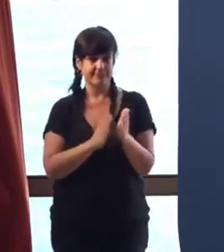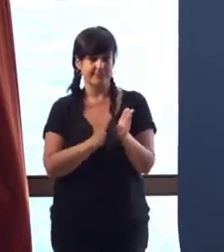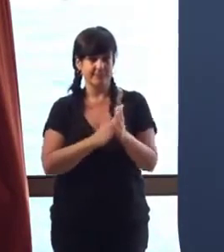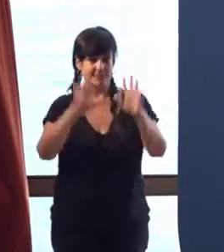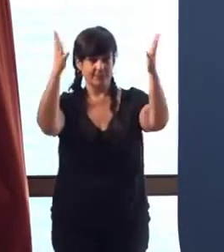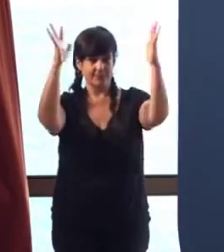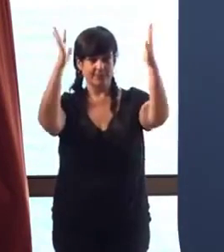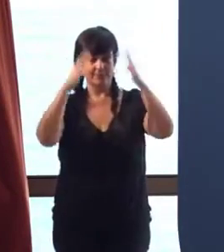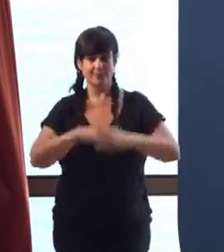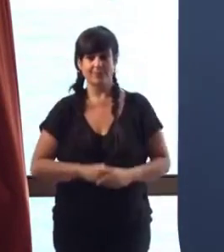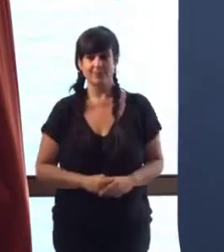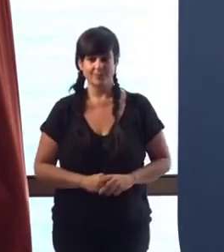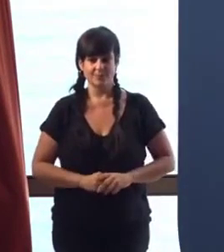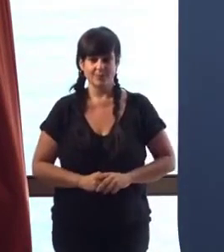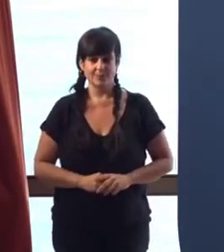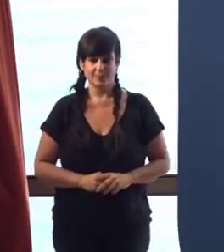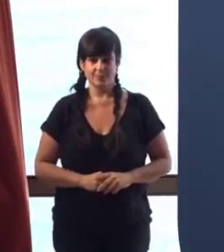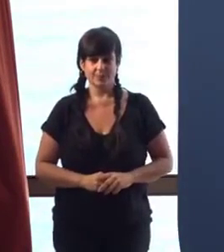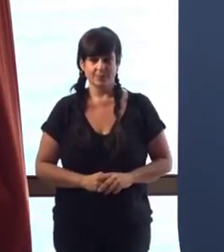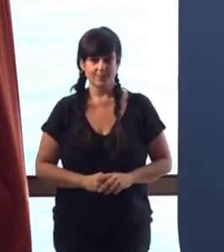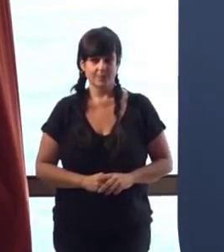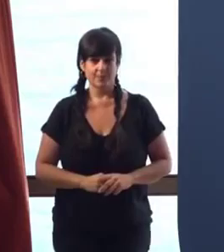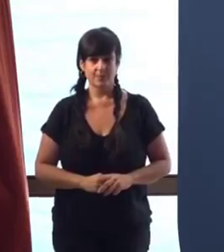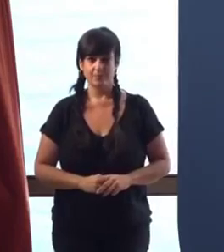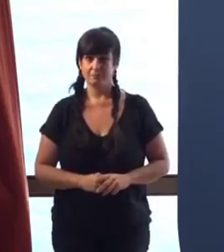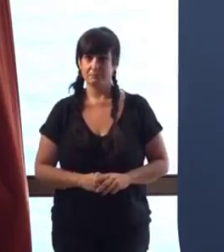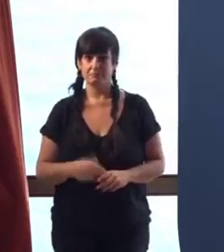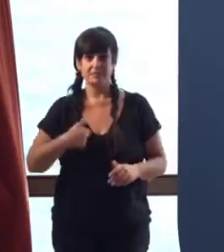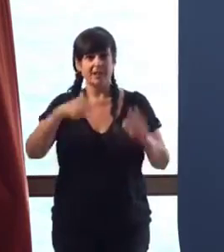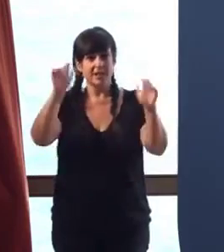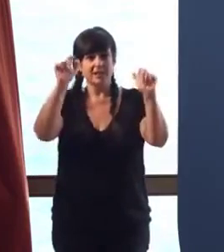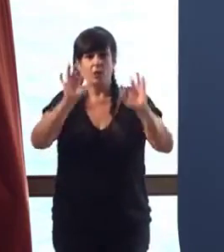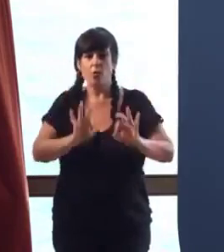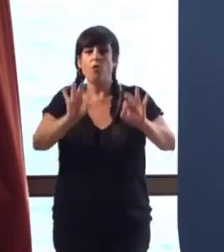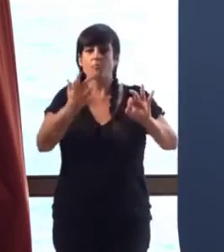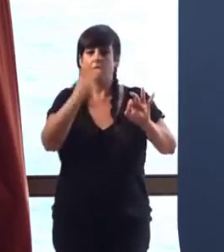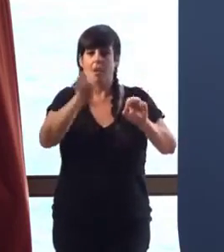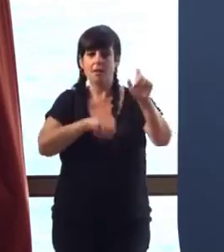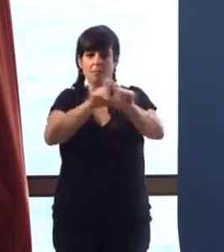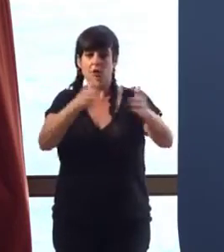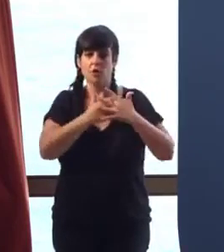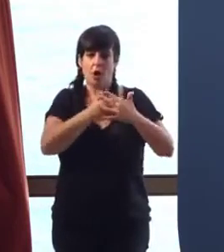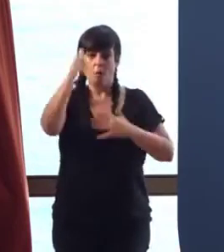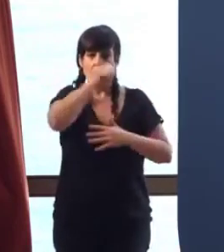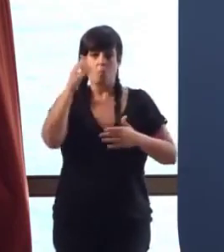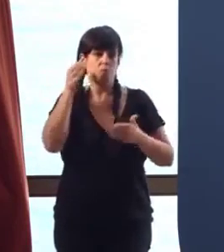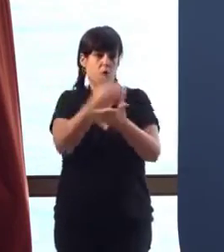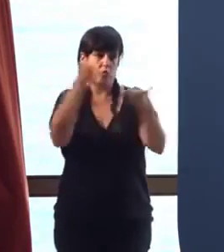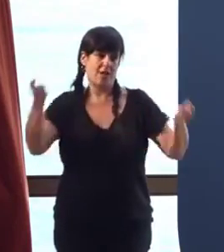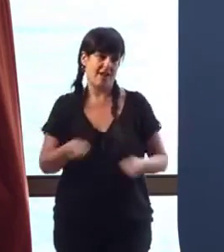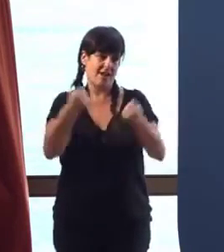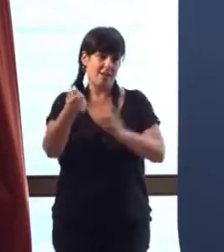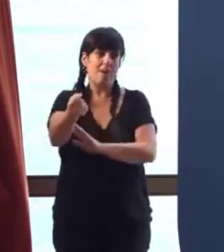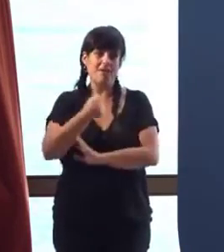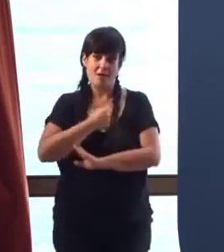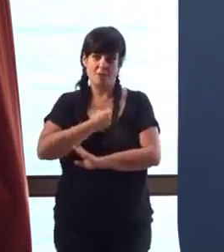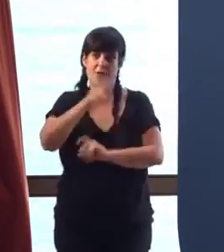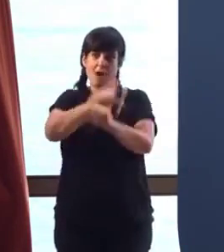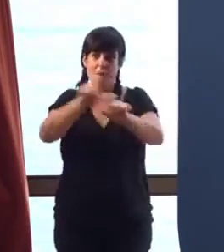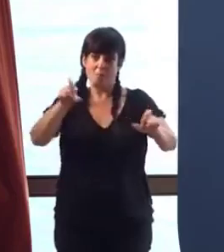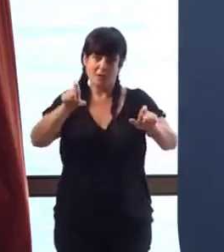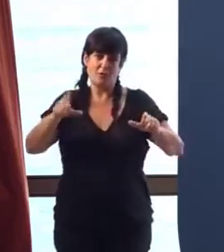Un saludo especial a los voluntarios y voluntarias que hacen posible esta campaña. A la militancia,